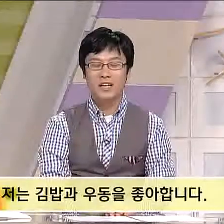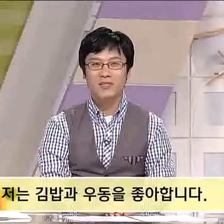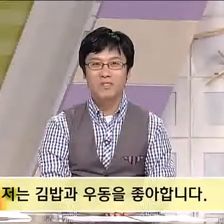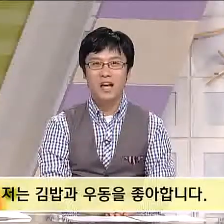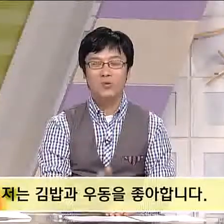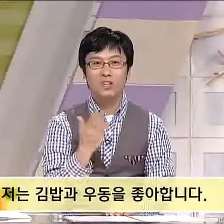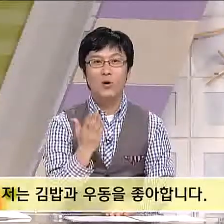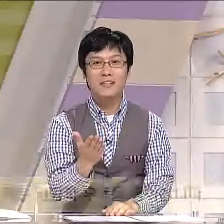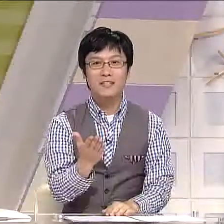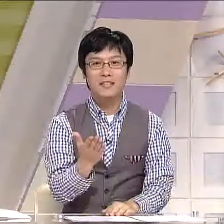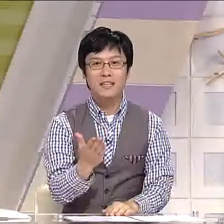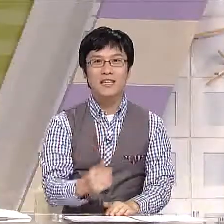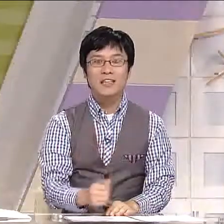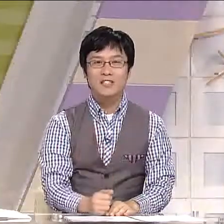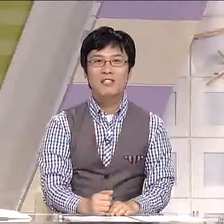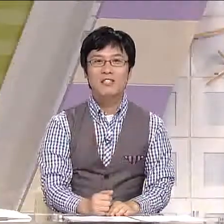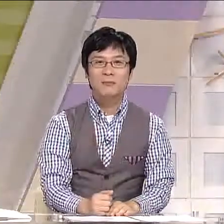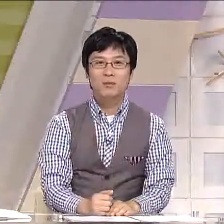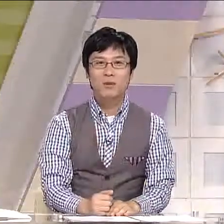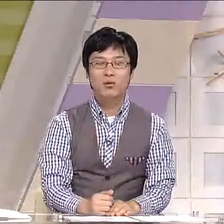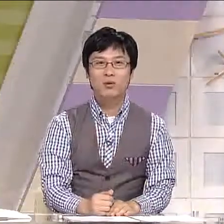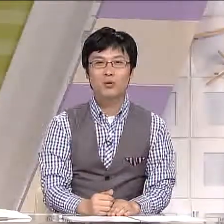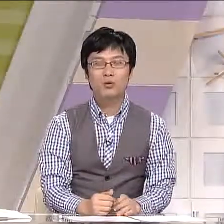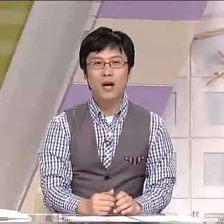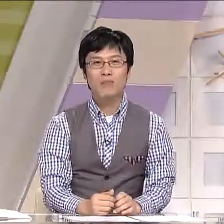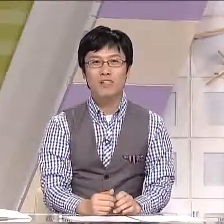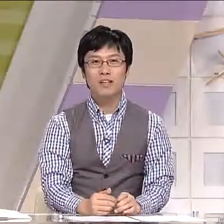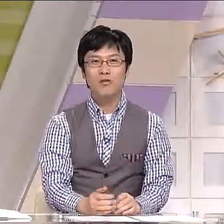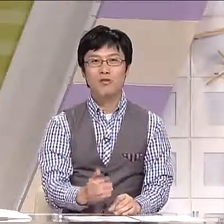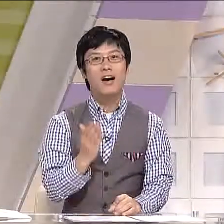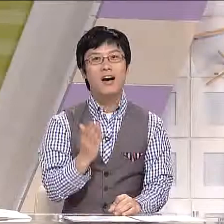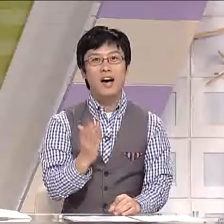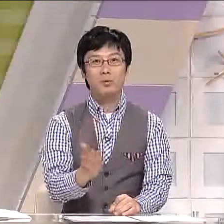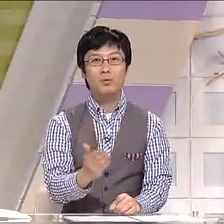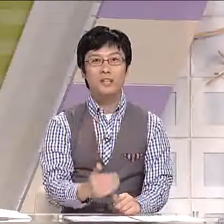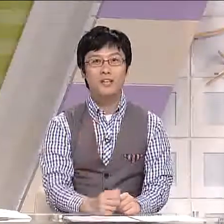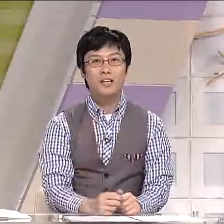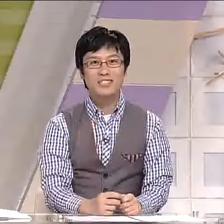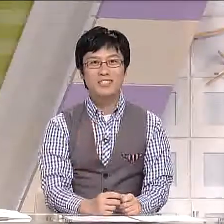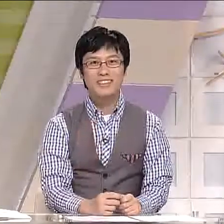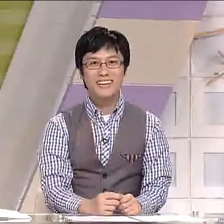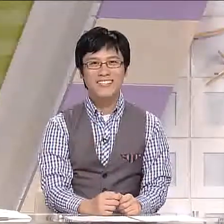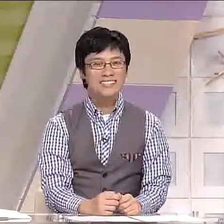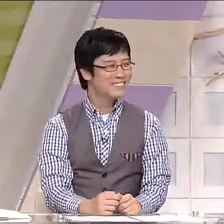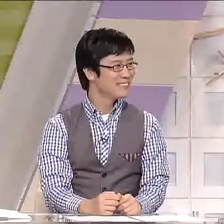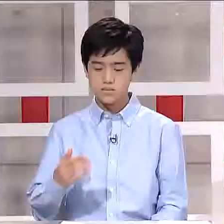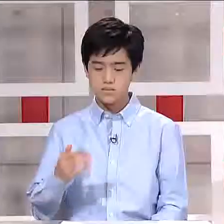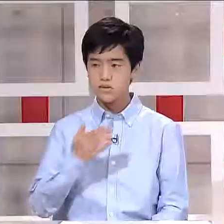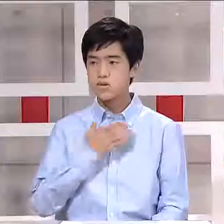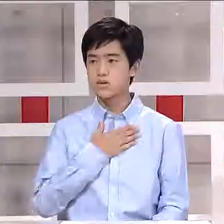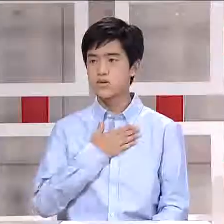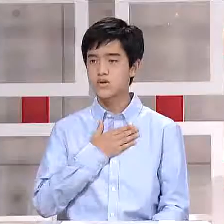되겠습니다. 우리 정원 학생이 저는 김밥과 우동을 좋아합니다라는 수화 한번 혼자서 해보실까요? 저는